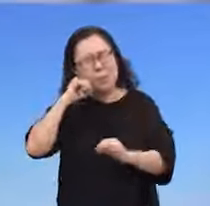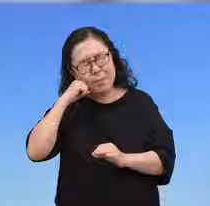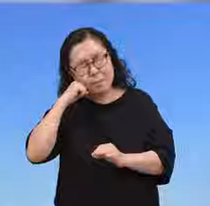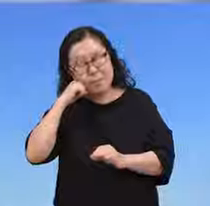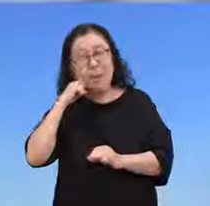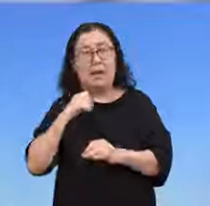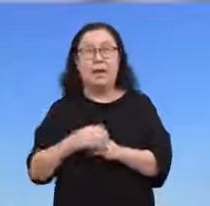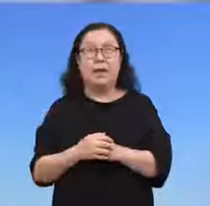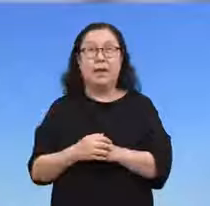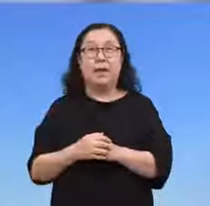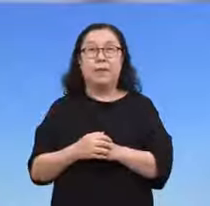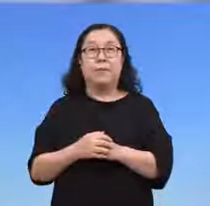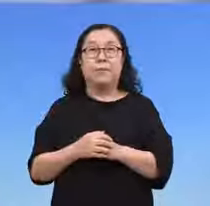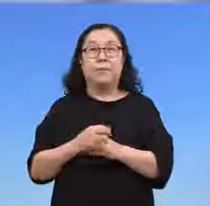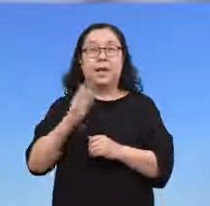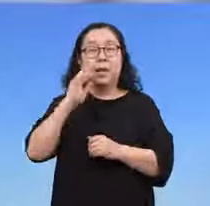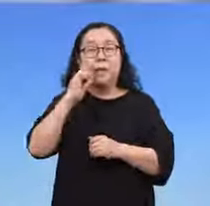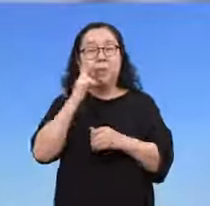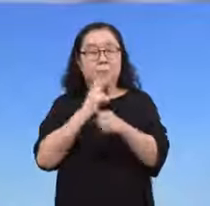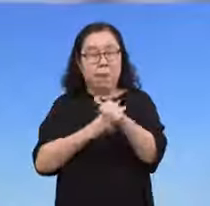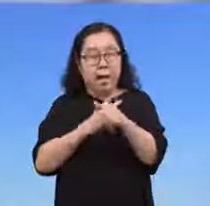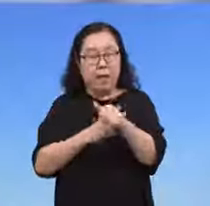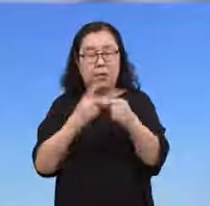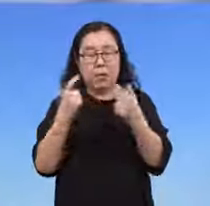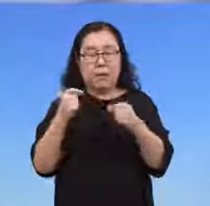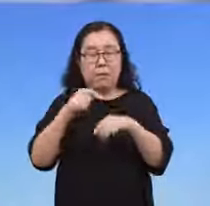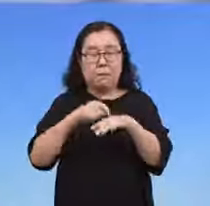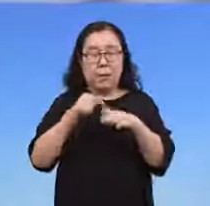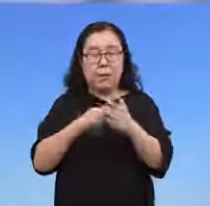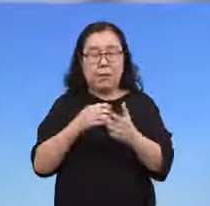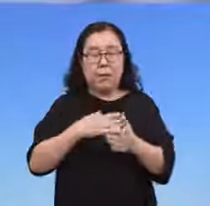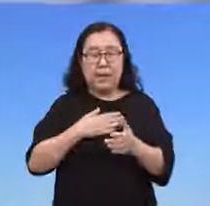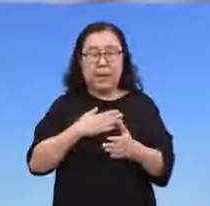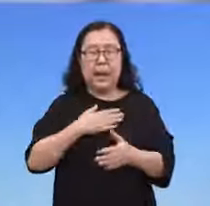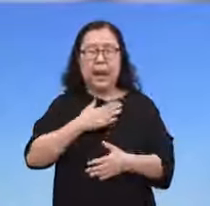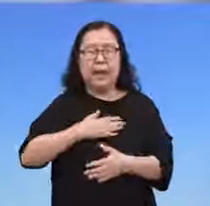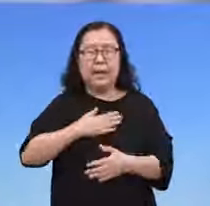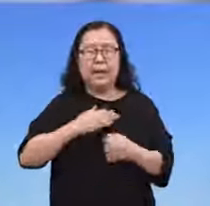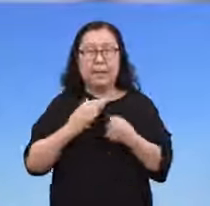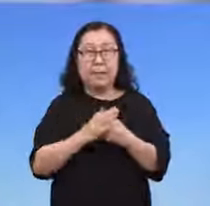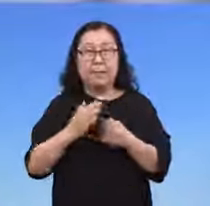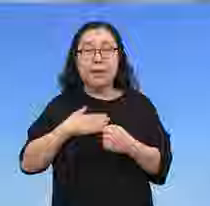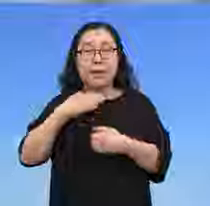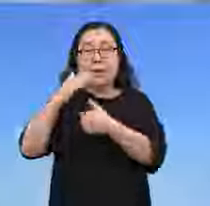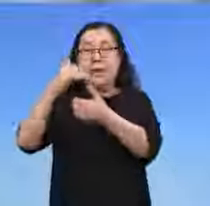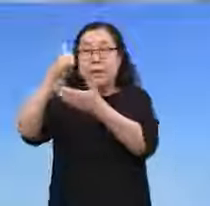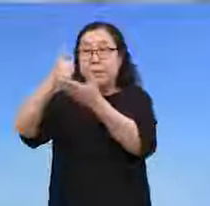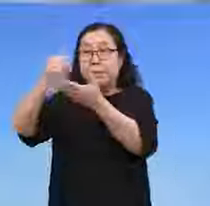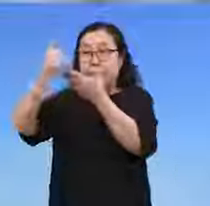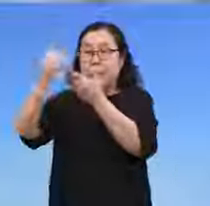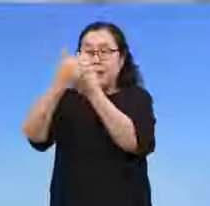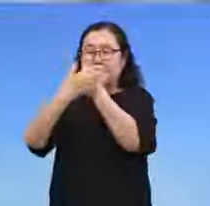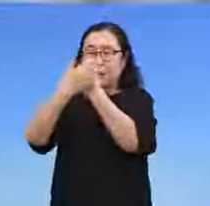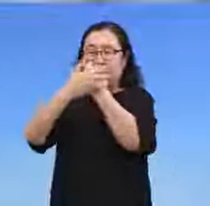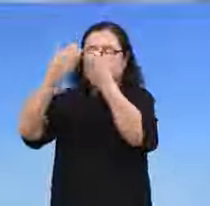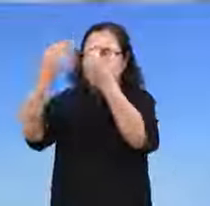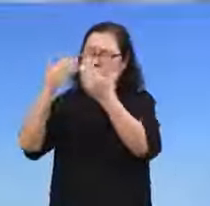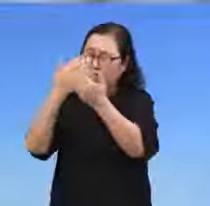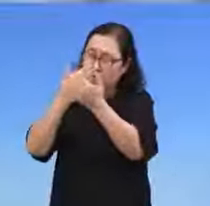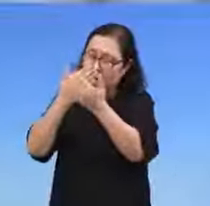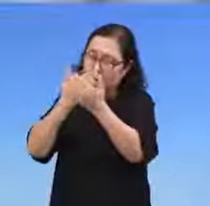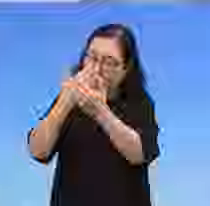늘 사도 바울과 같은 그 심정이 어떤 심정인 걸 알기 때문에 은혜를 달라고. 저는 뭐 다른 욕심 없습니다.